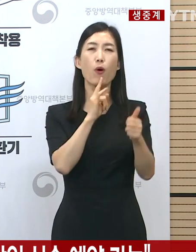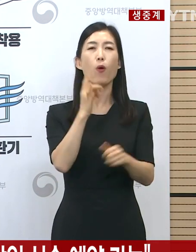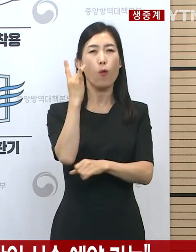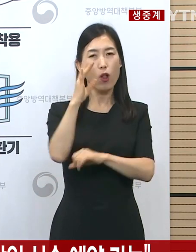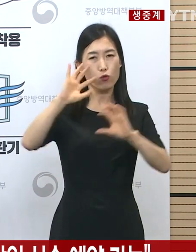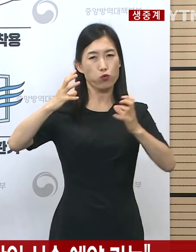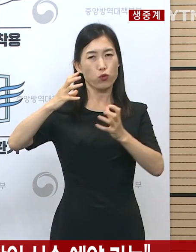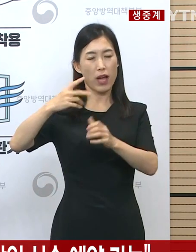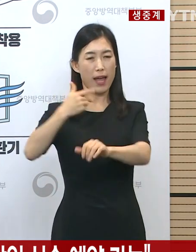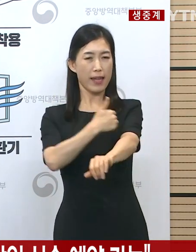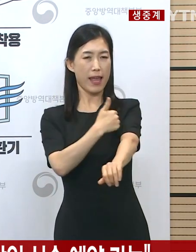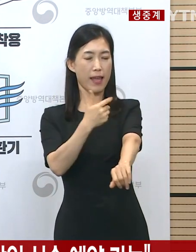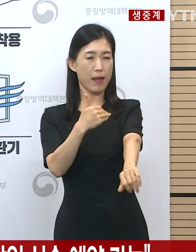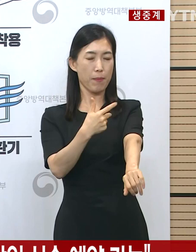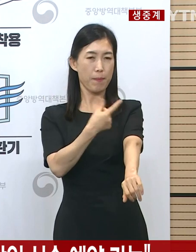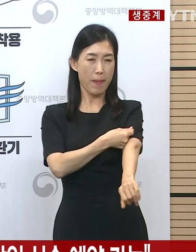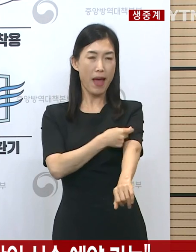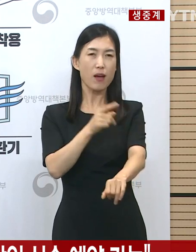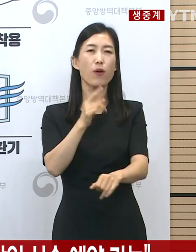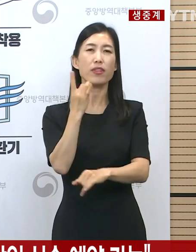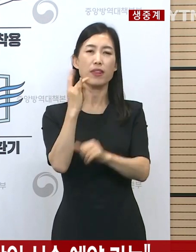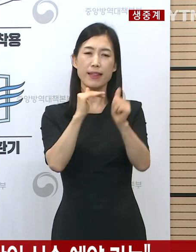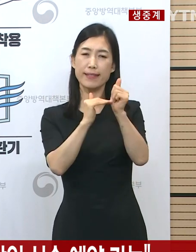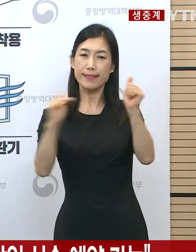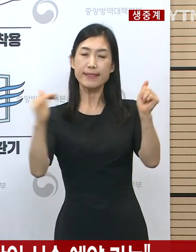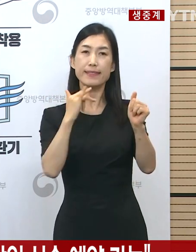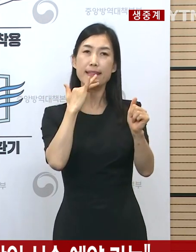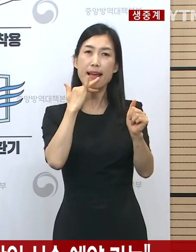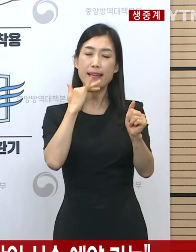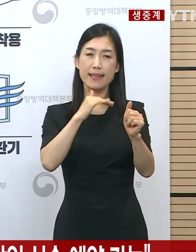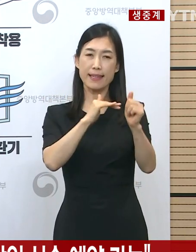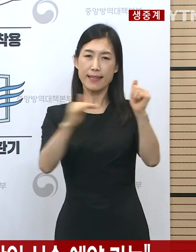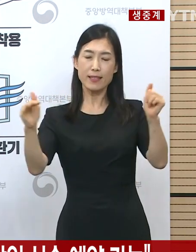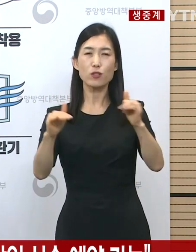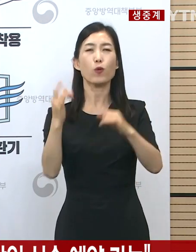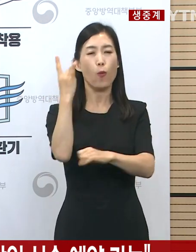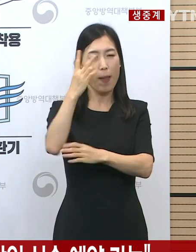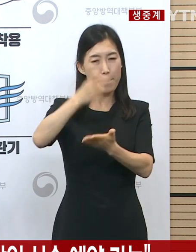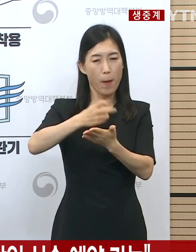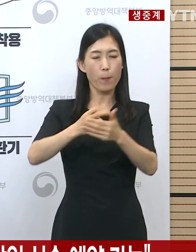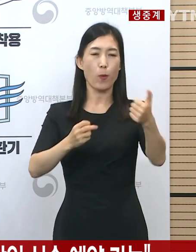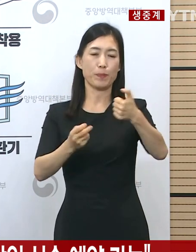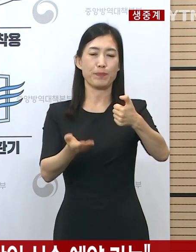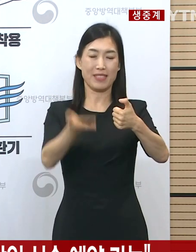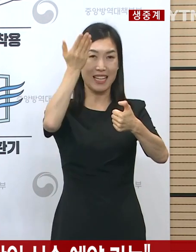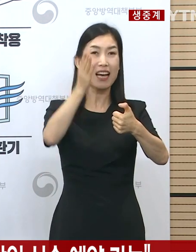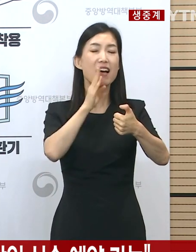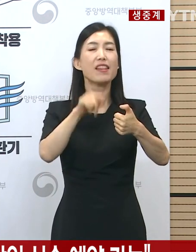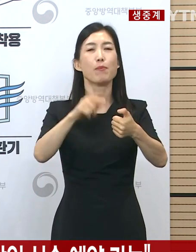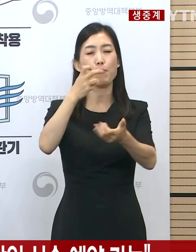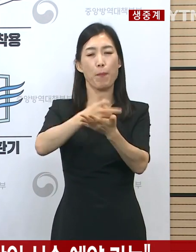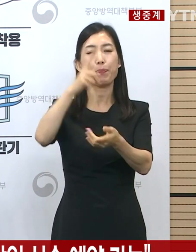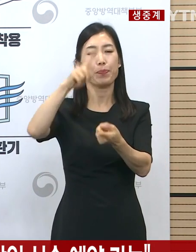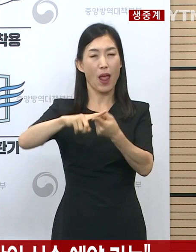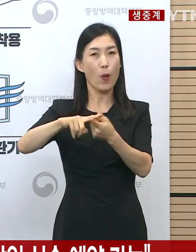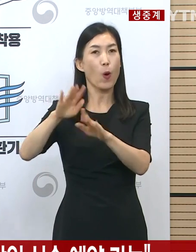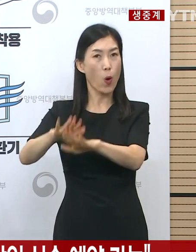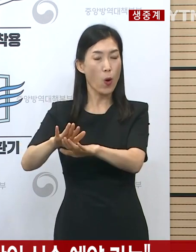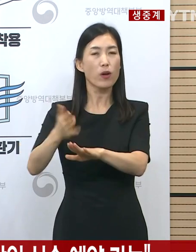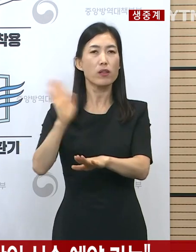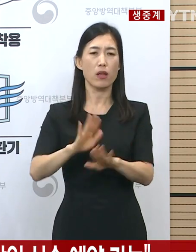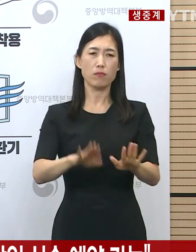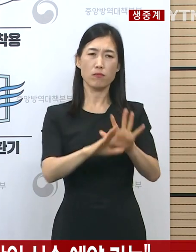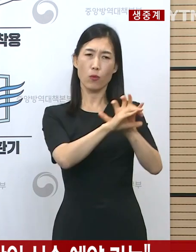사업의 아스트라제네카 백신의 접종 연령, 공고 연령은 50세 이상으로 유지하되 국내 코로나19